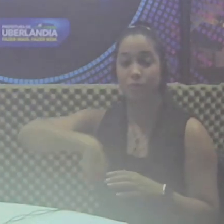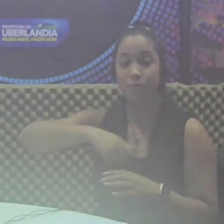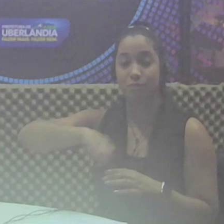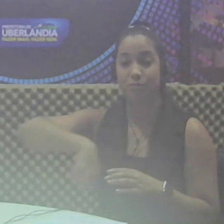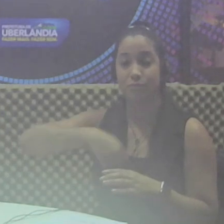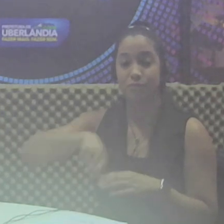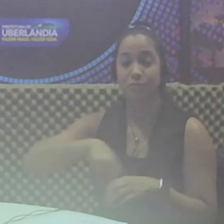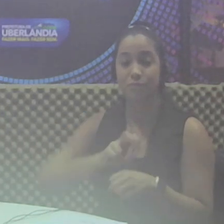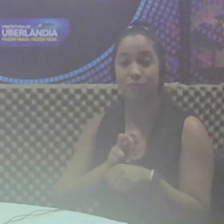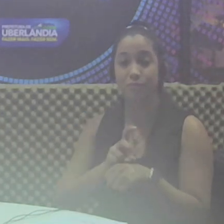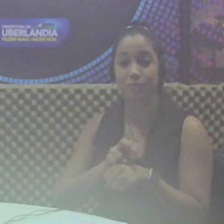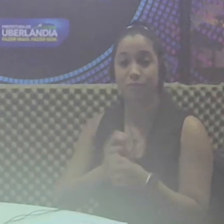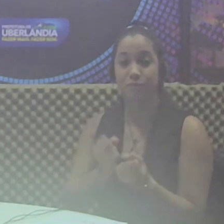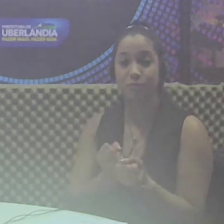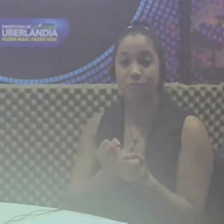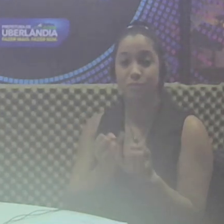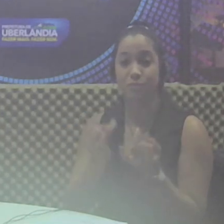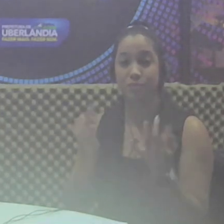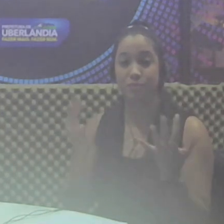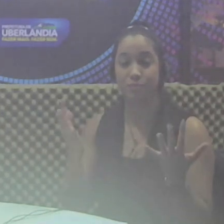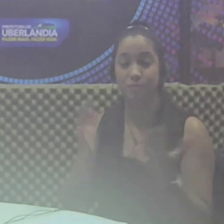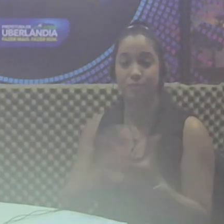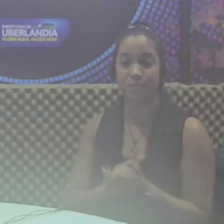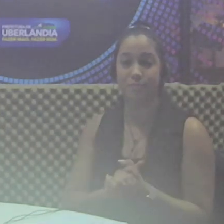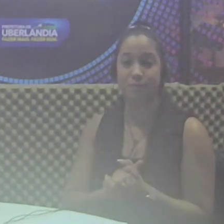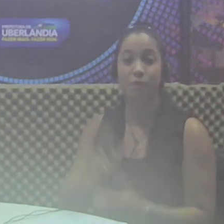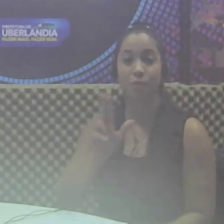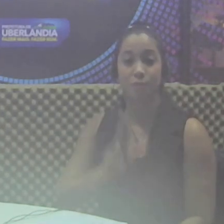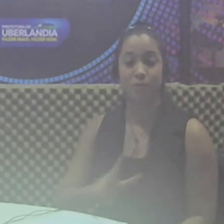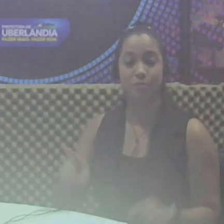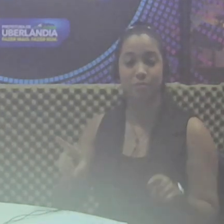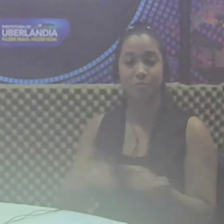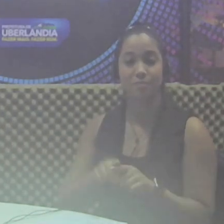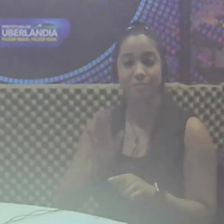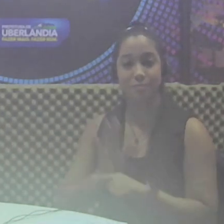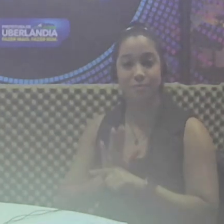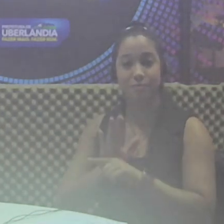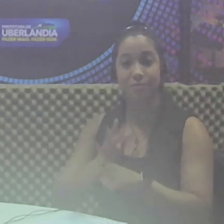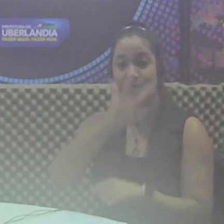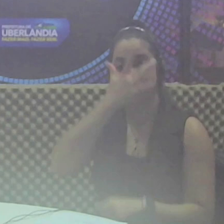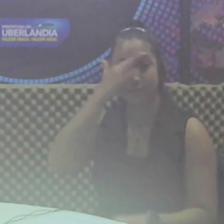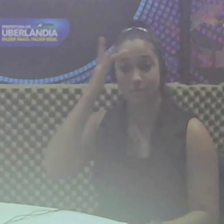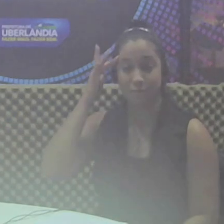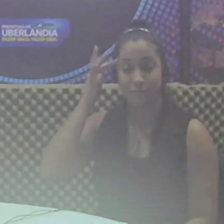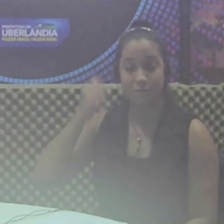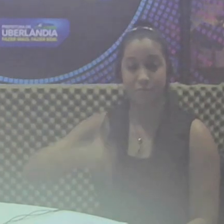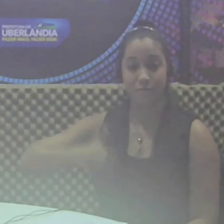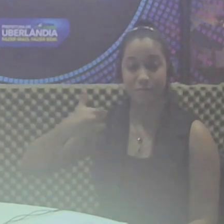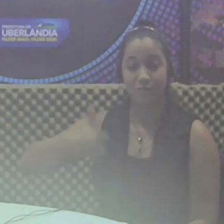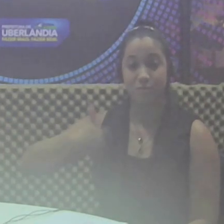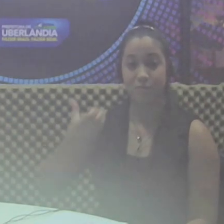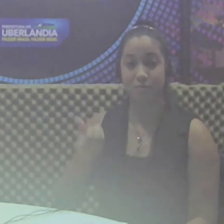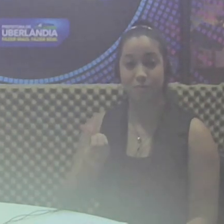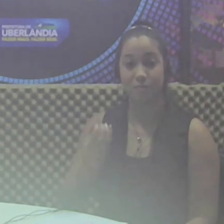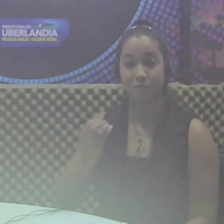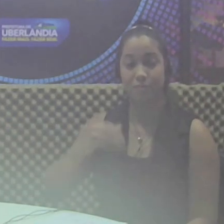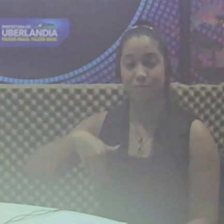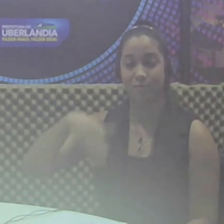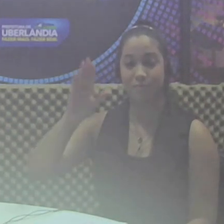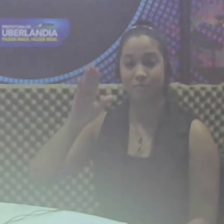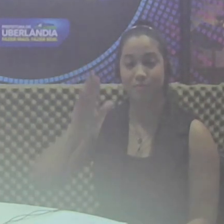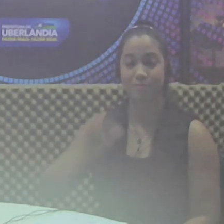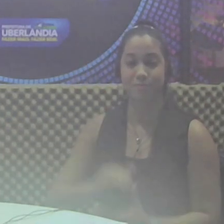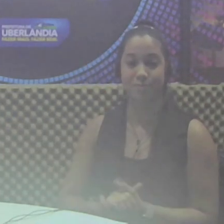oficina de mini-chef, robótica e muito mais. E Uberlândia também cuida de outros jovens de mais de